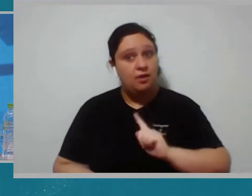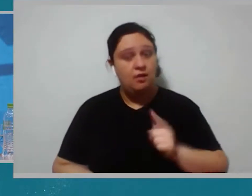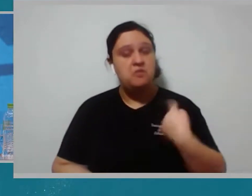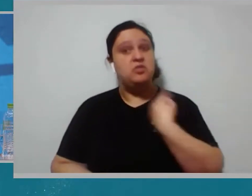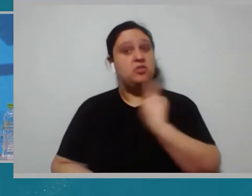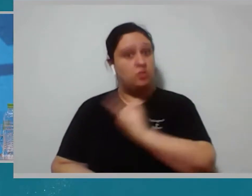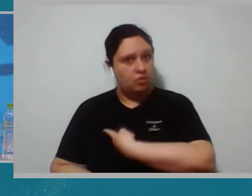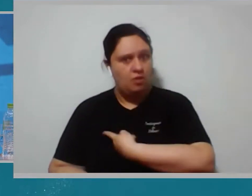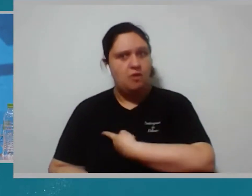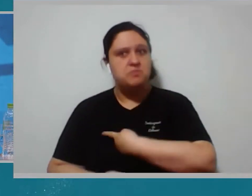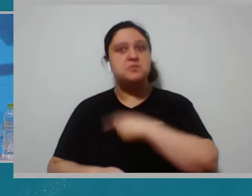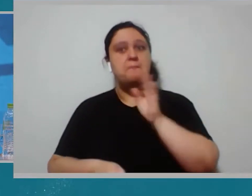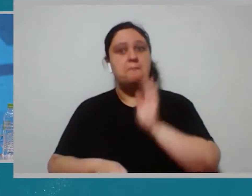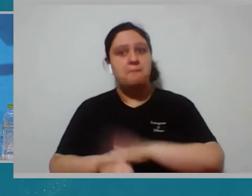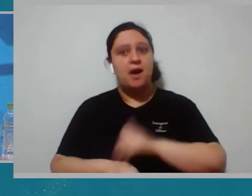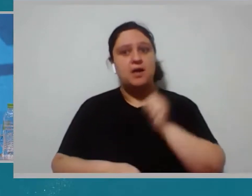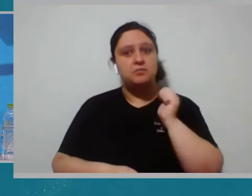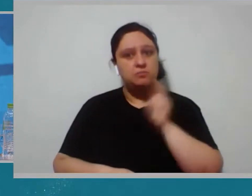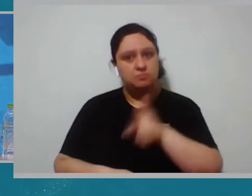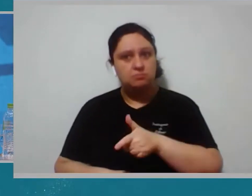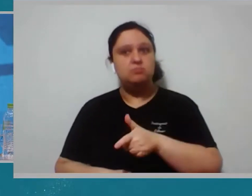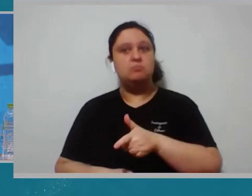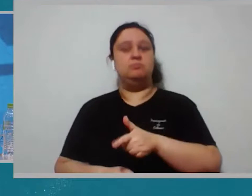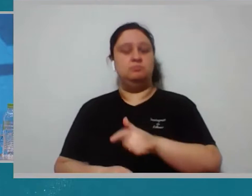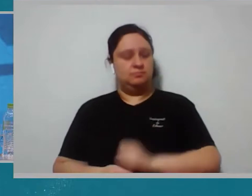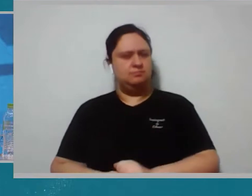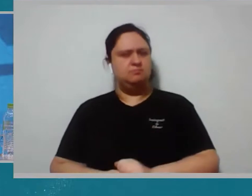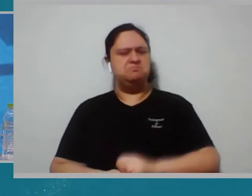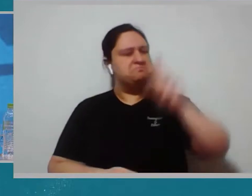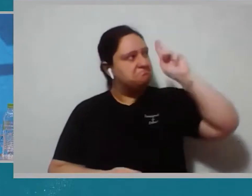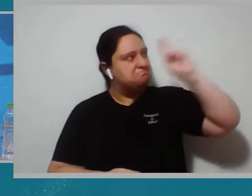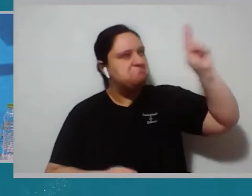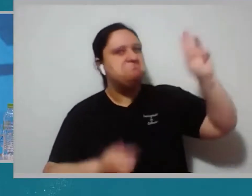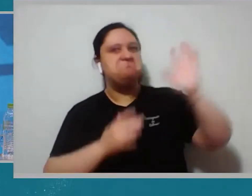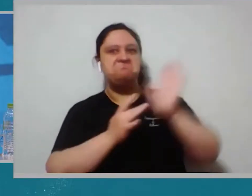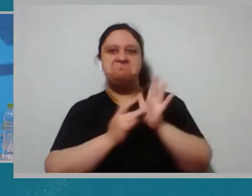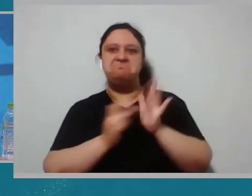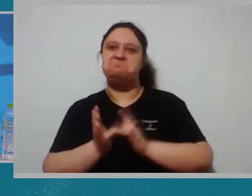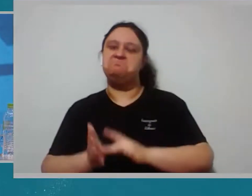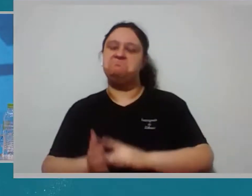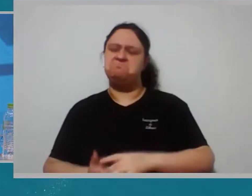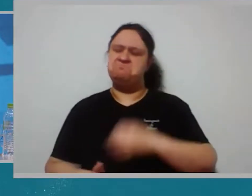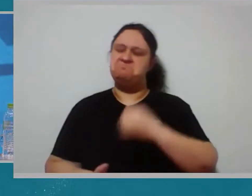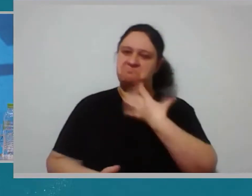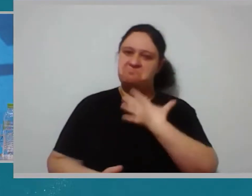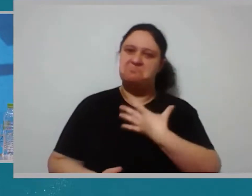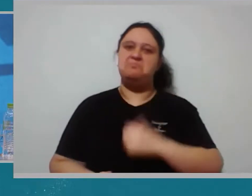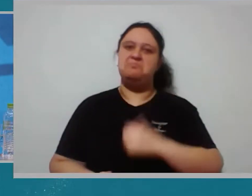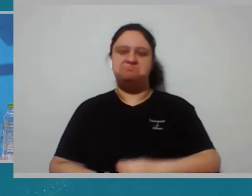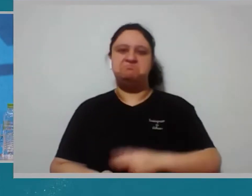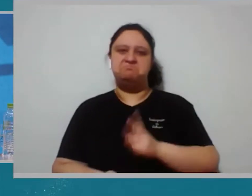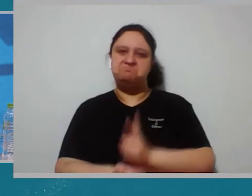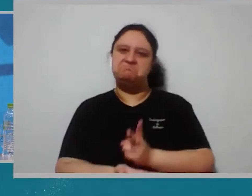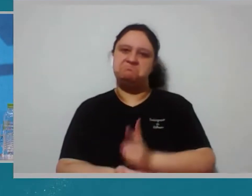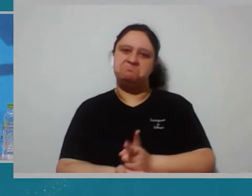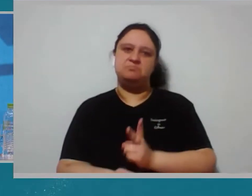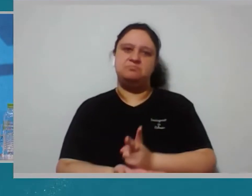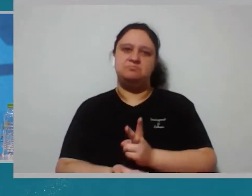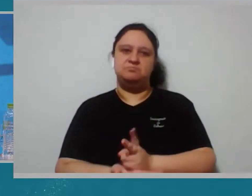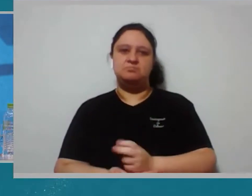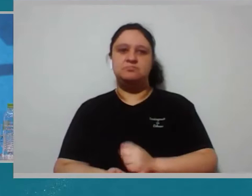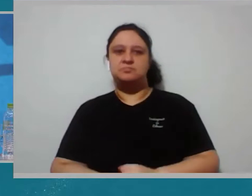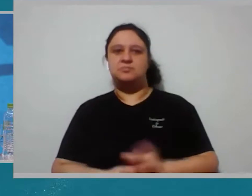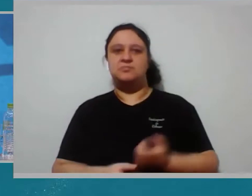Batista. Senhor Jesus. Muito bom, né, irmãos? Então, vamos prosseguir. Voltando para o capítulo